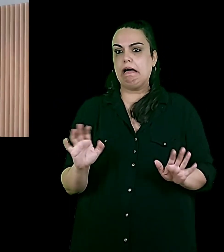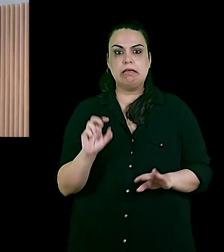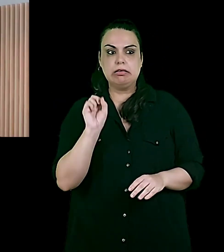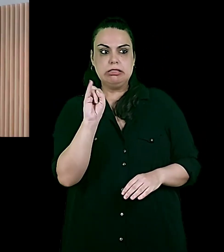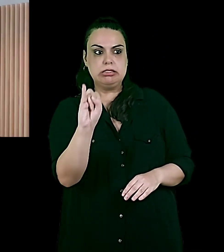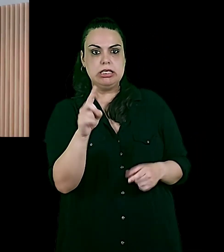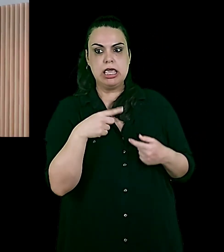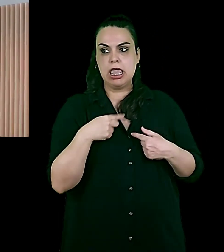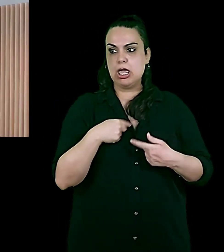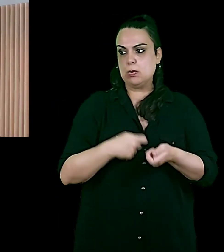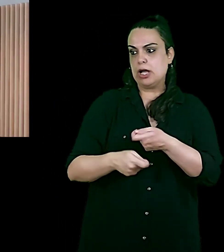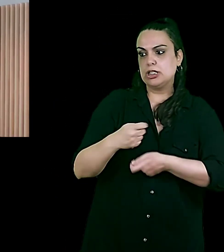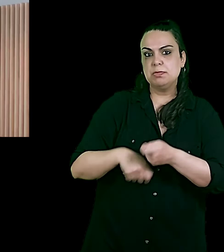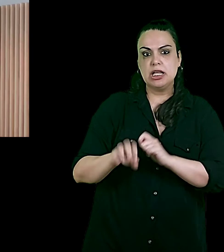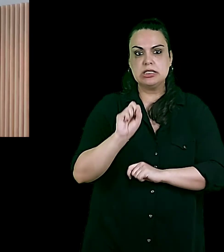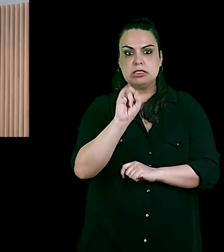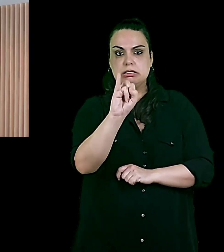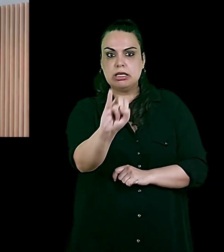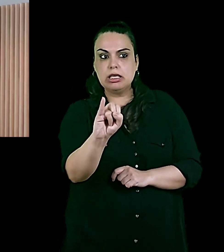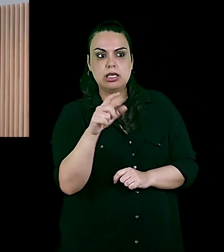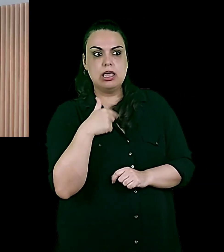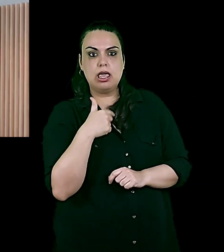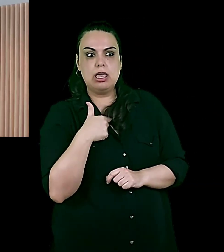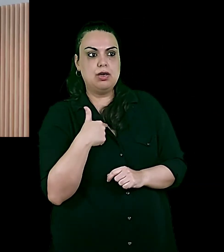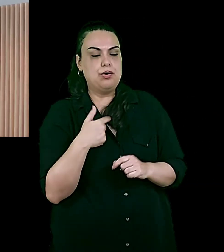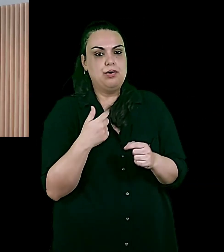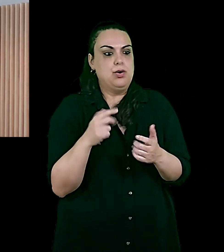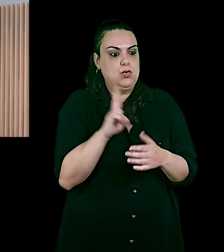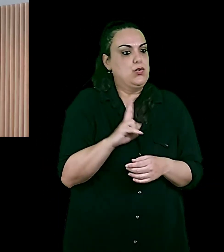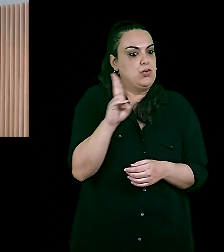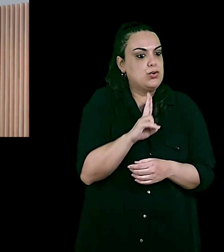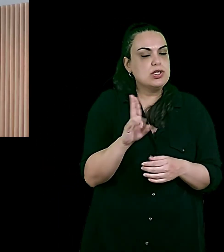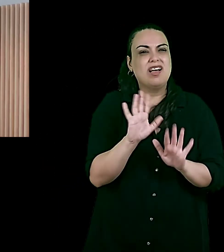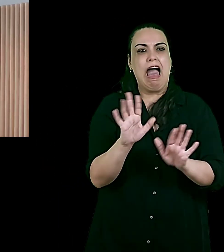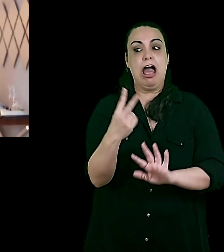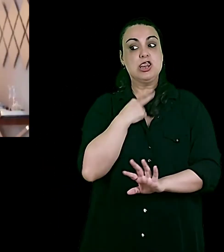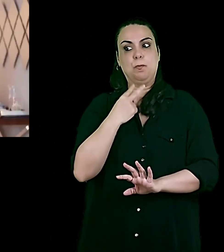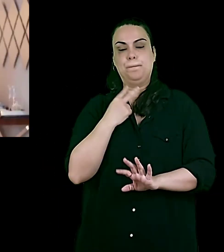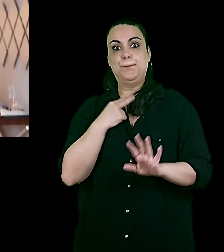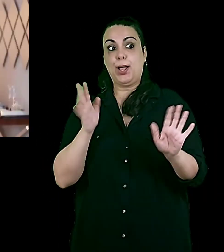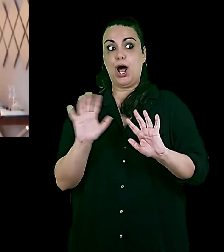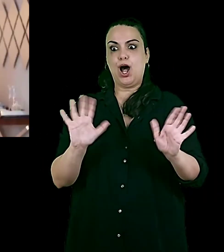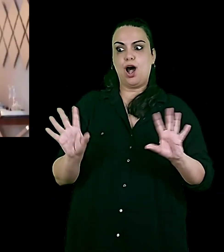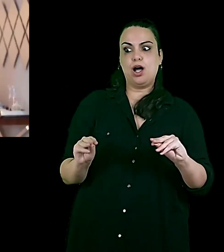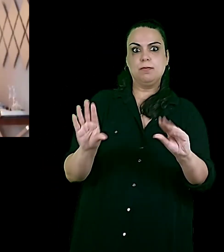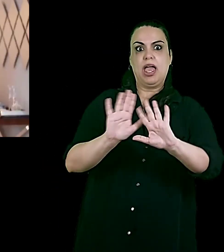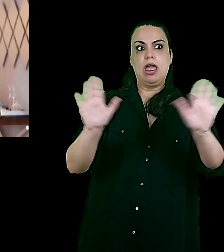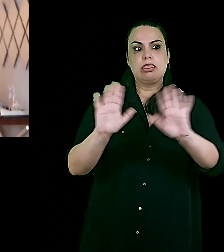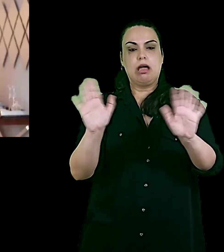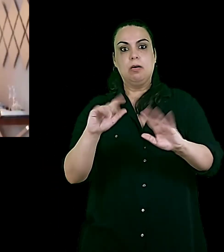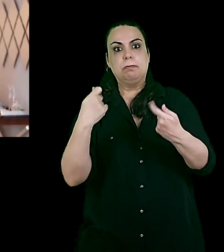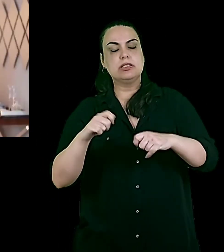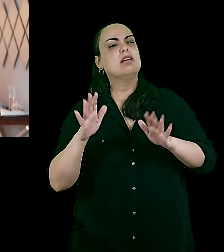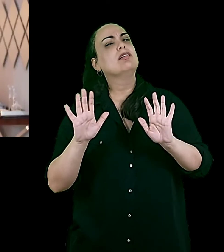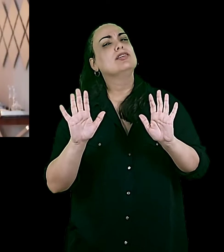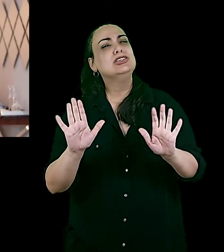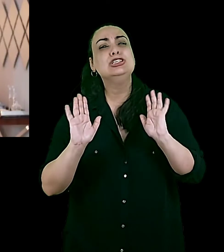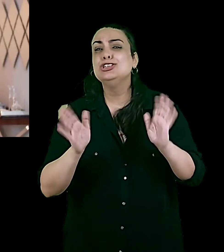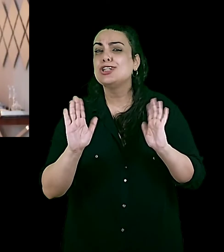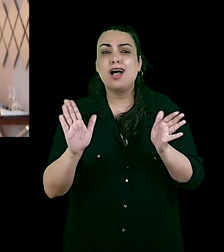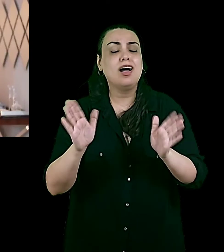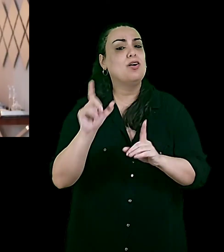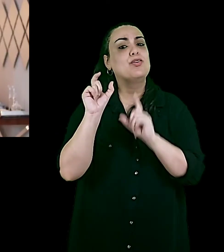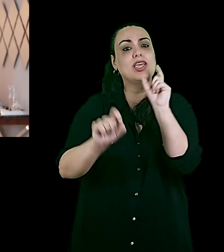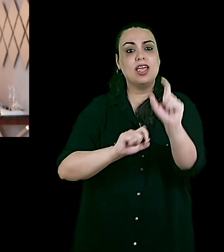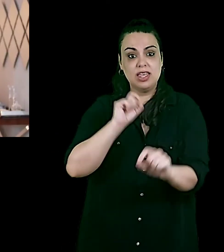se elas administram alguma coisa que fala concernente a Deus e as coisas de Deus, não pode haver nenhuma intervenção humana. E isso já